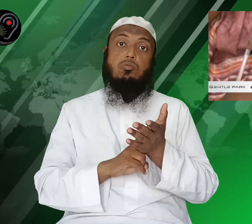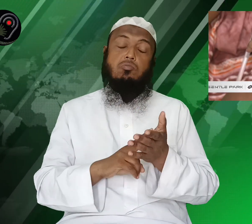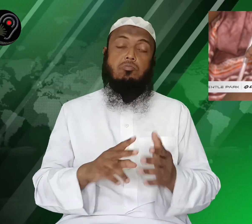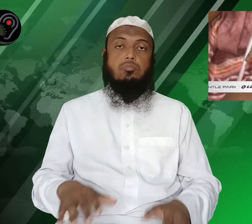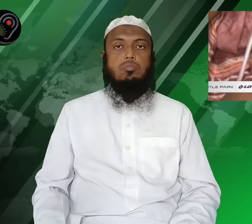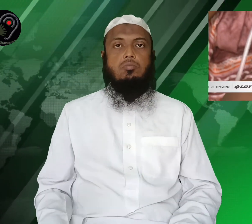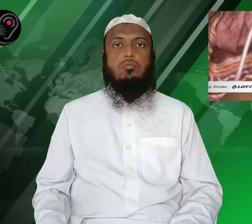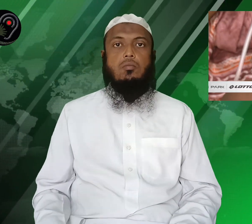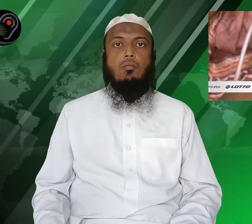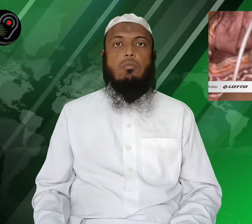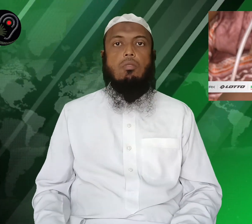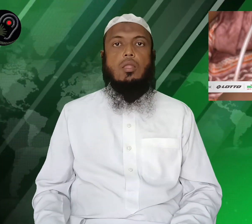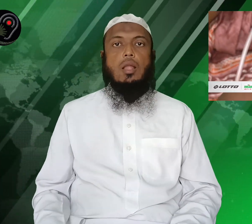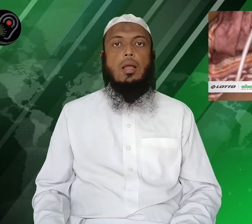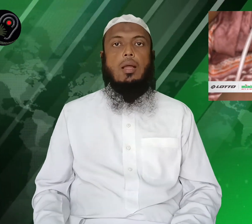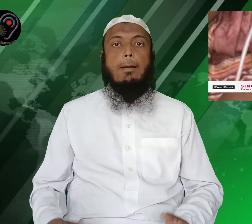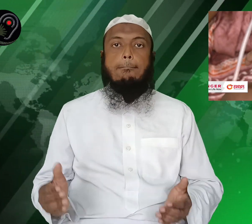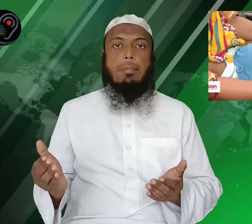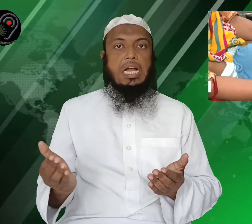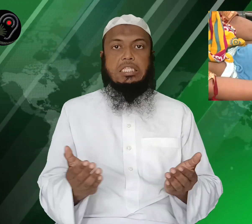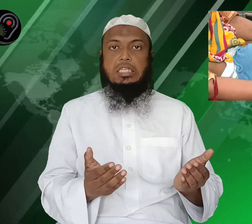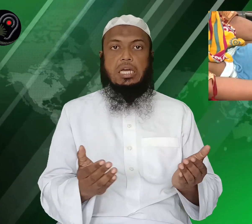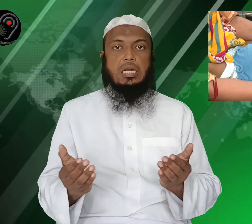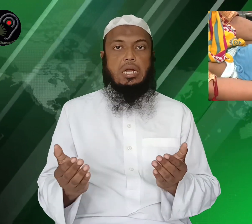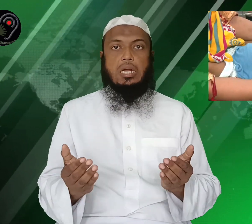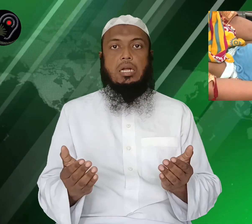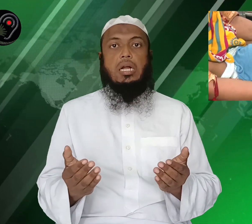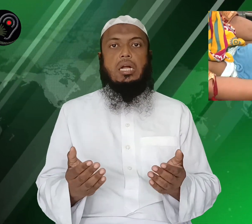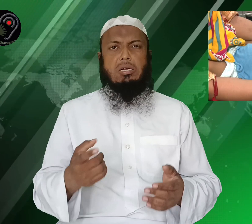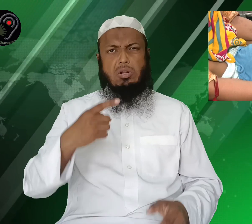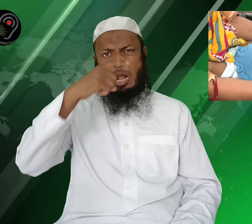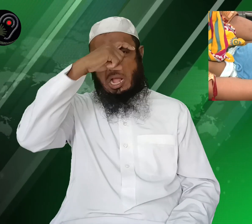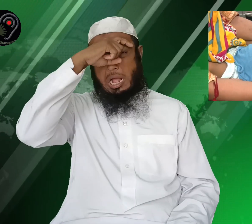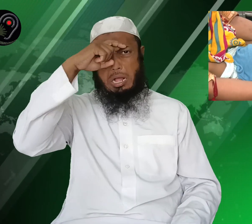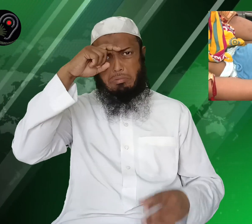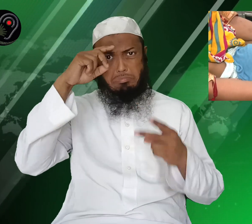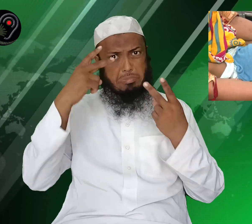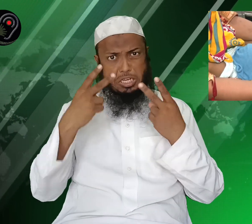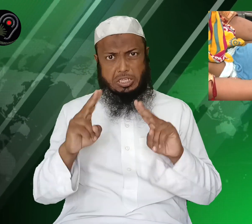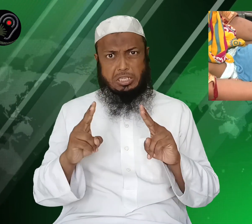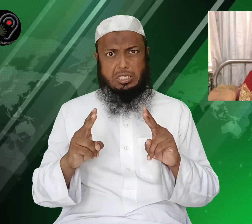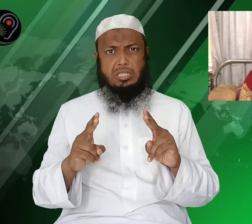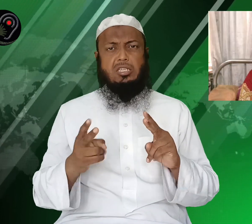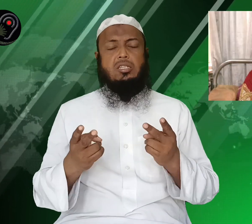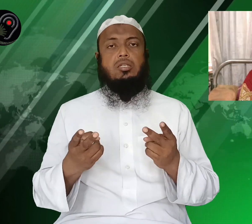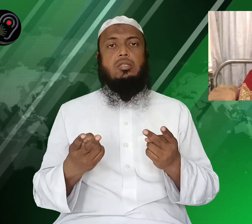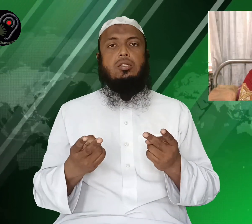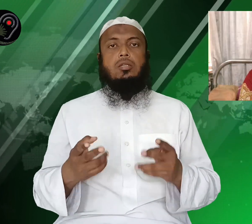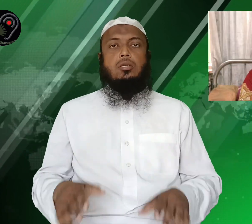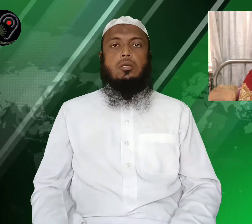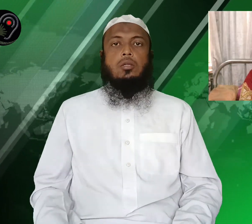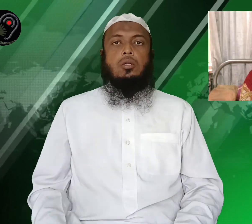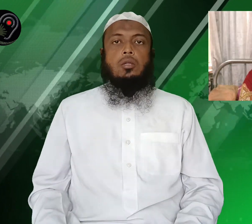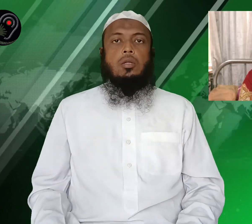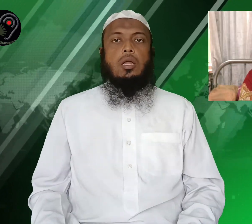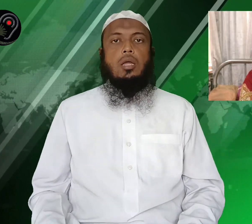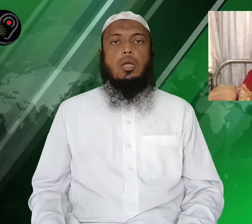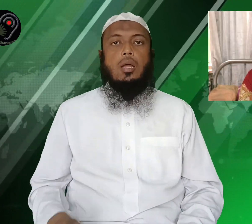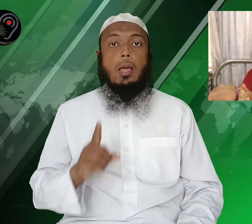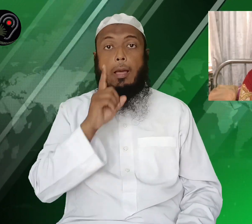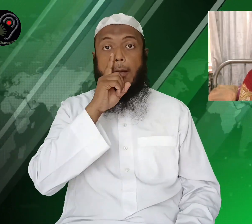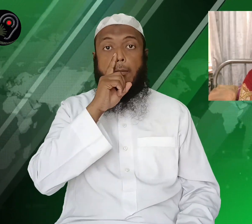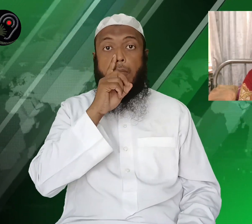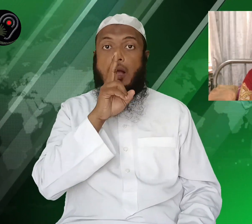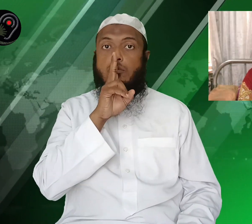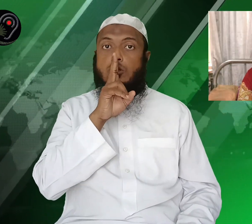অসহনীয় গরম আর ঘামেই শিশুরা অসুস্থ হয়ে পড়ছে বলে জানান অভিভাবকরা। ও যখন হয়েছে হওয়ার ৩ মাস পর থেকে ও